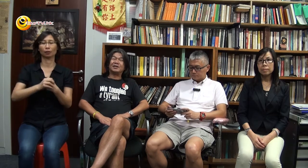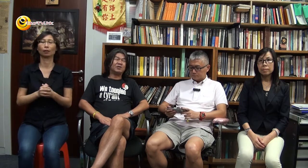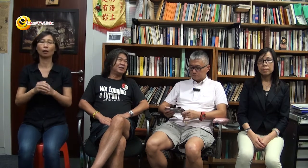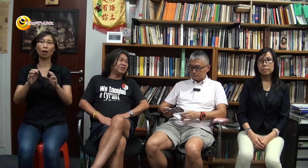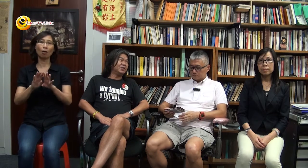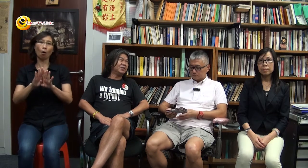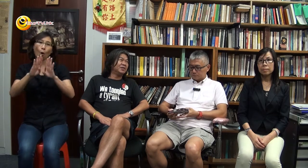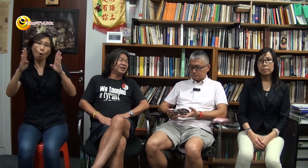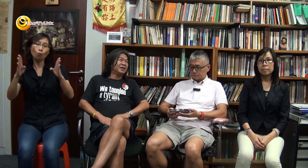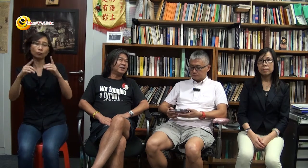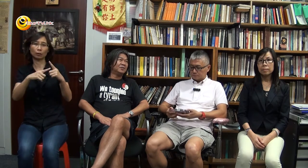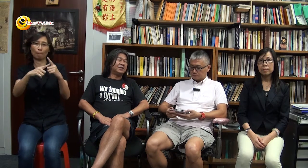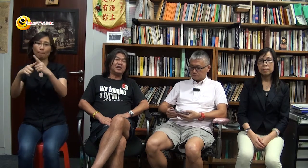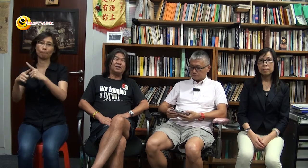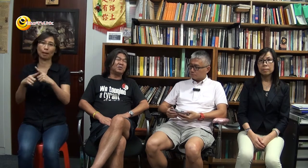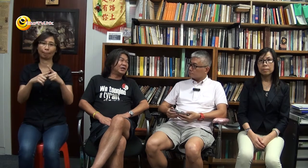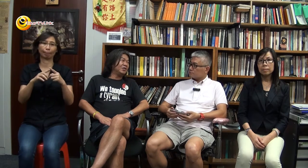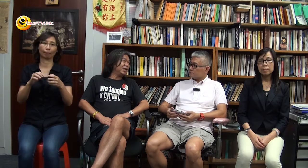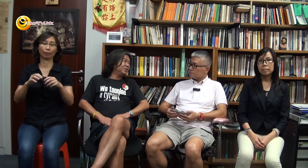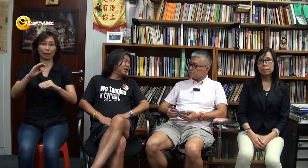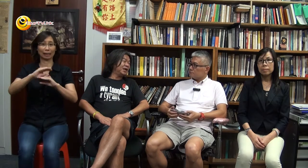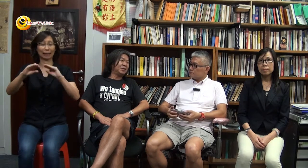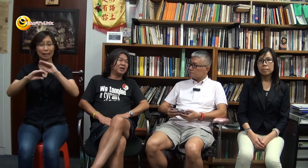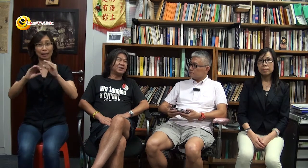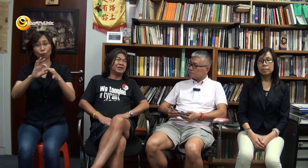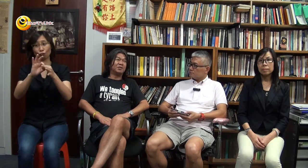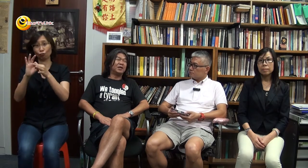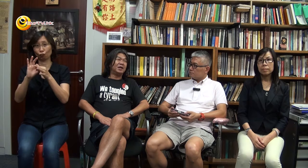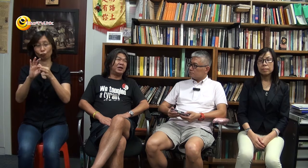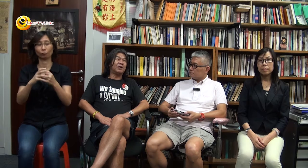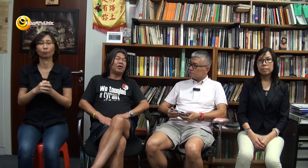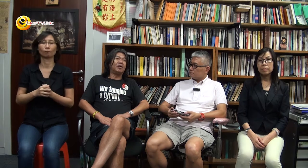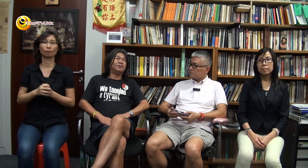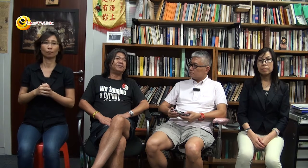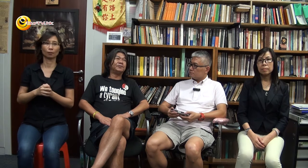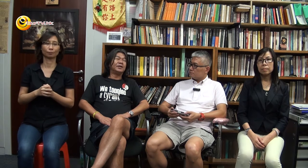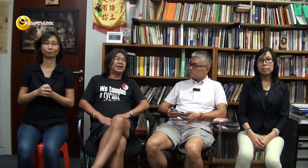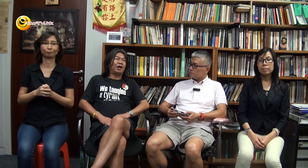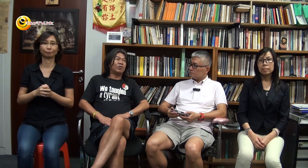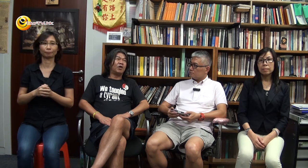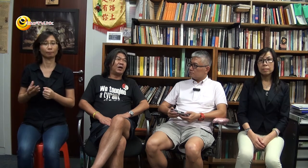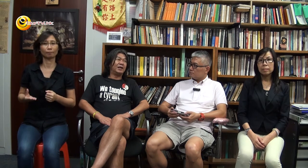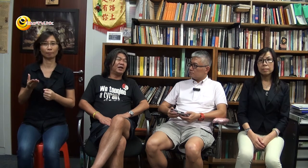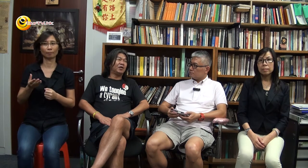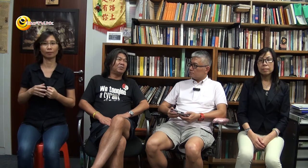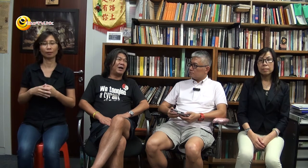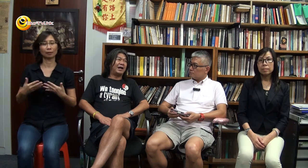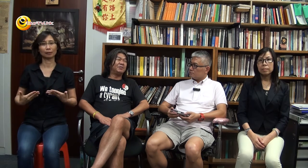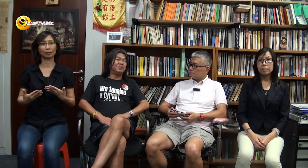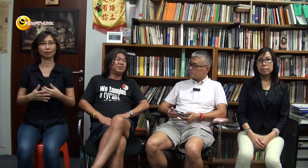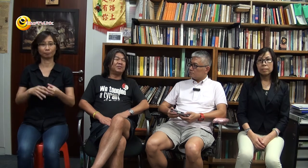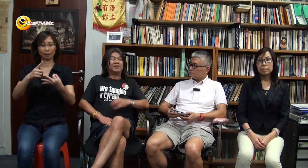但係而家咧就似乎唔知佢同民建聯關係點啦，係嘛？咁而家就俾一個劉江華呢一個